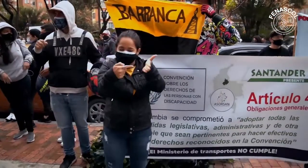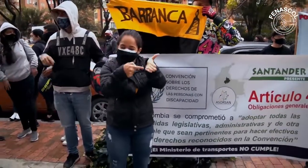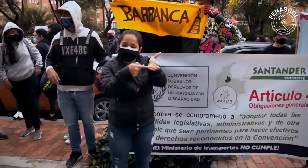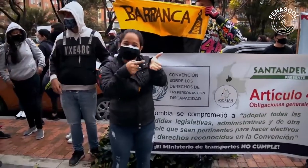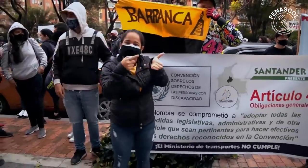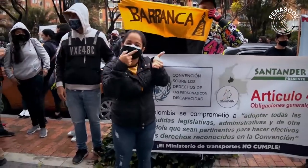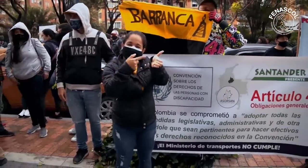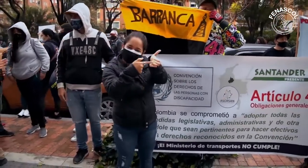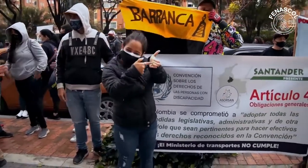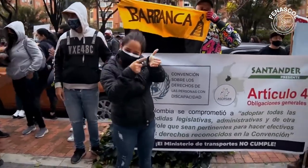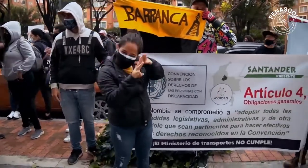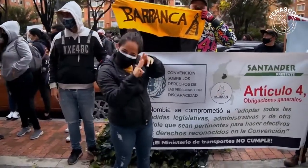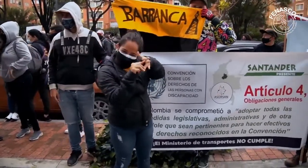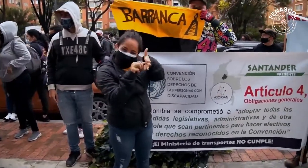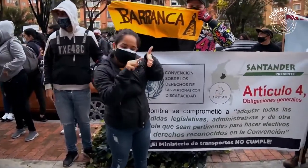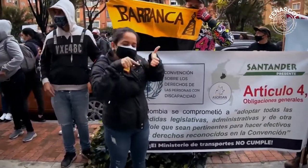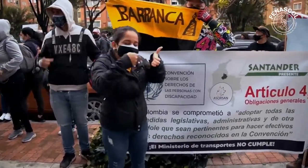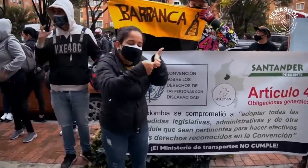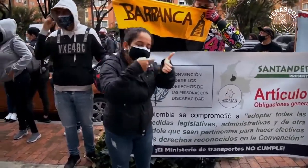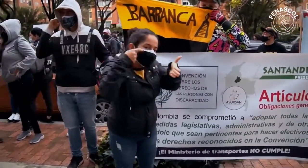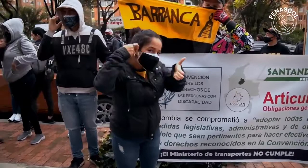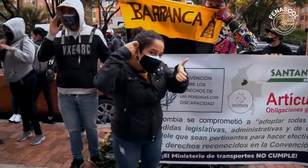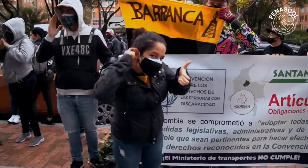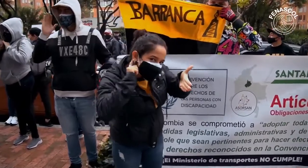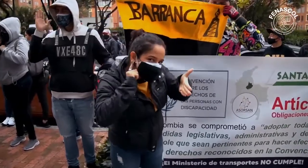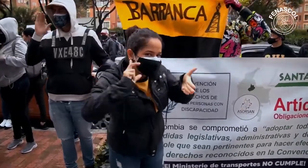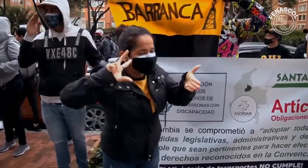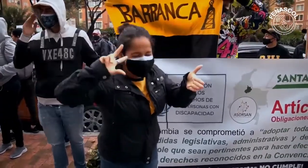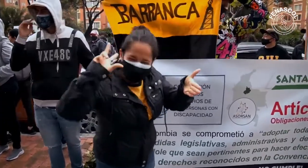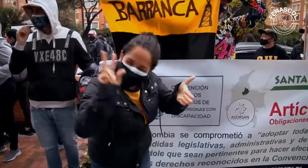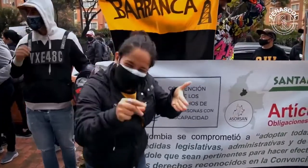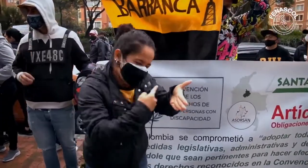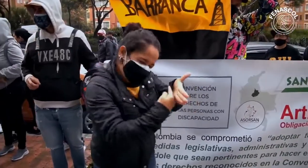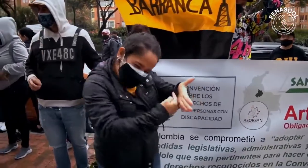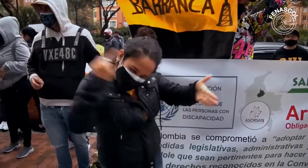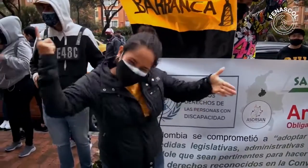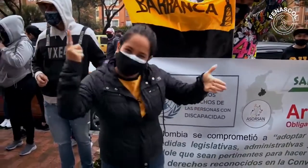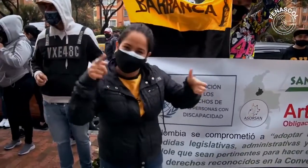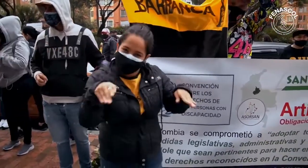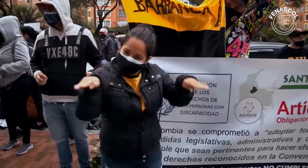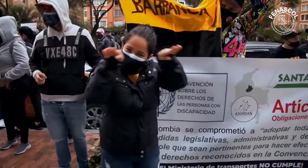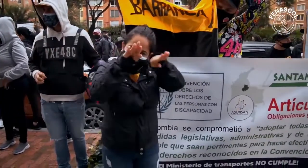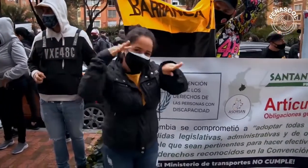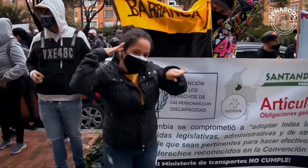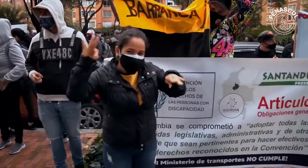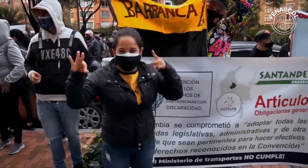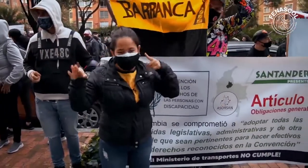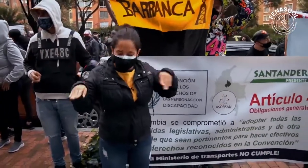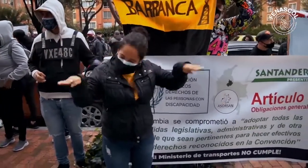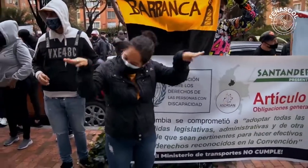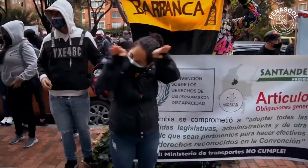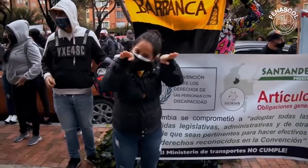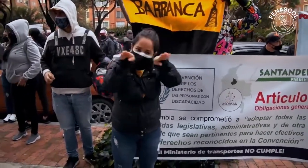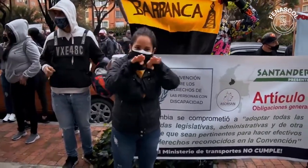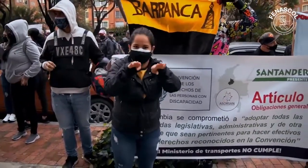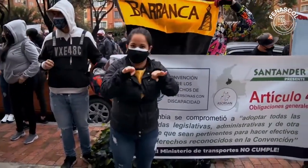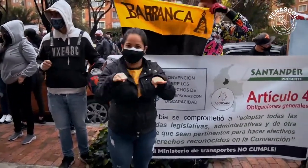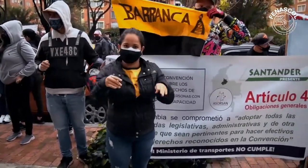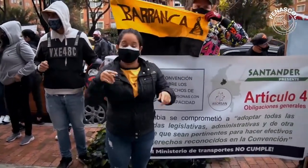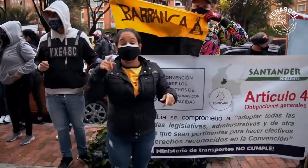como para carros exige que debamos tener apoyos auditivos. Y queremos que no sea así, que se quite esto del anexo técnico, que podamos